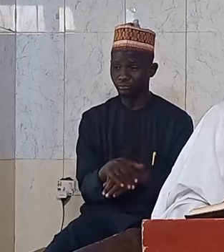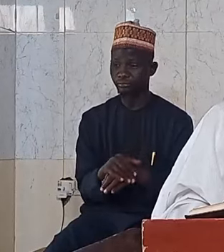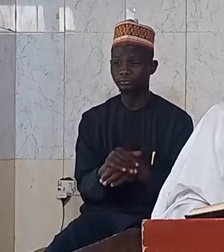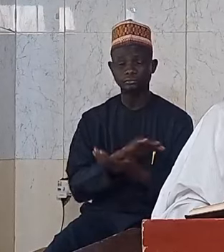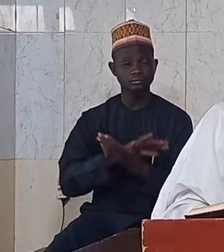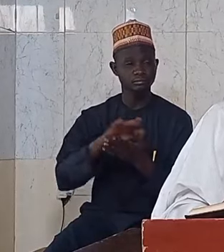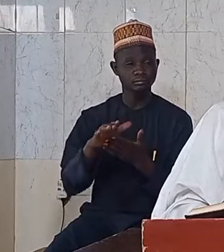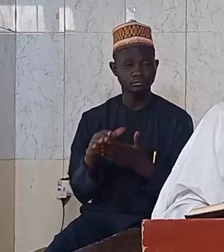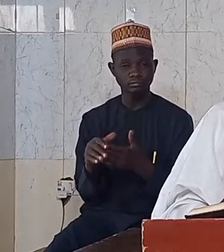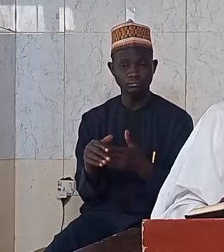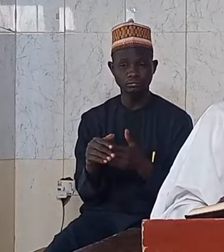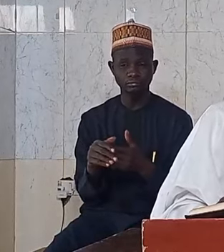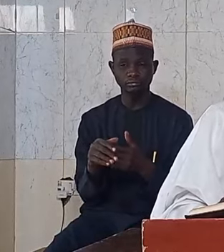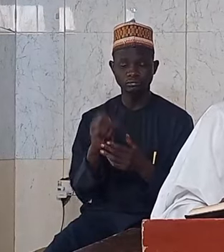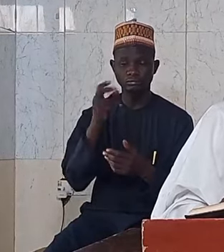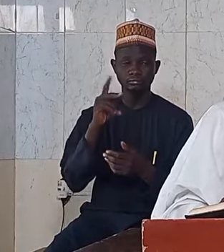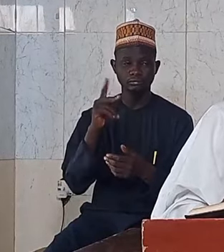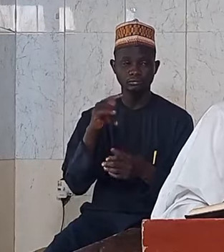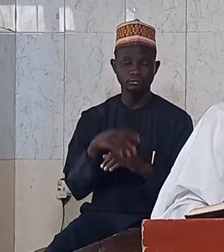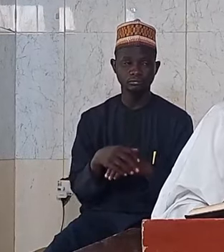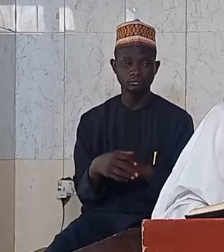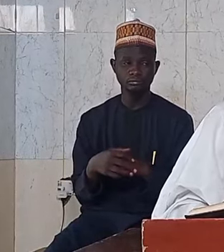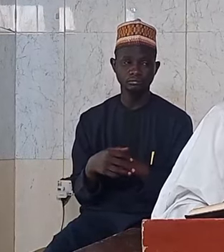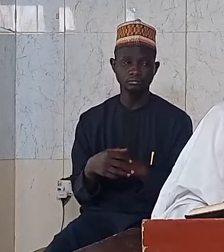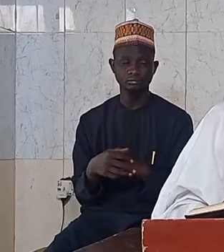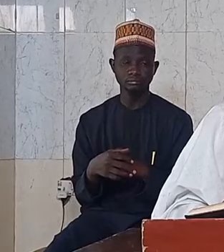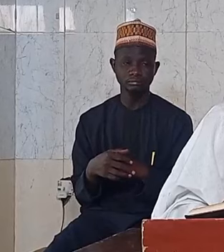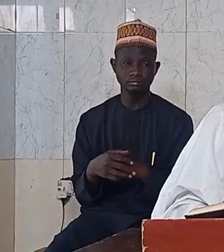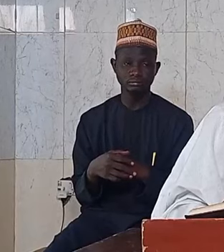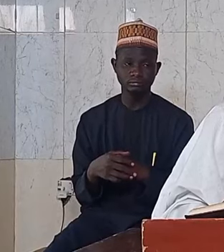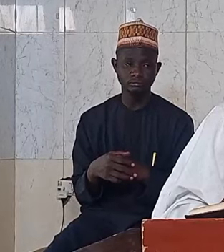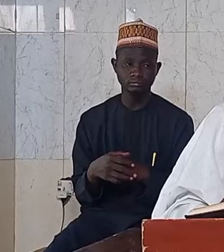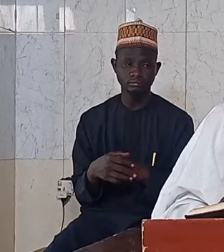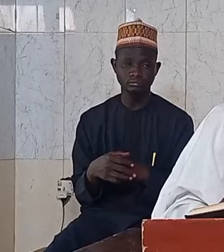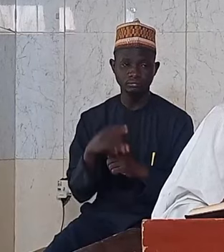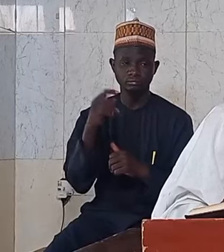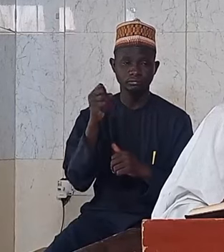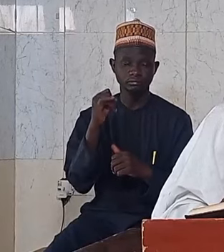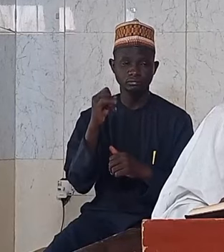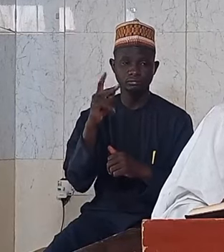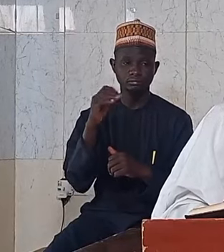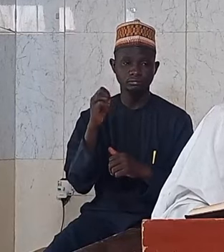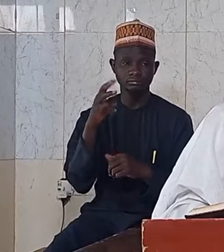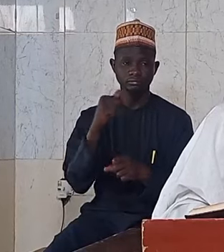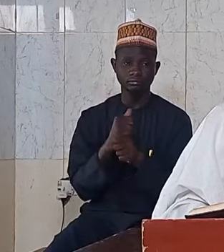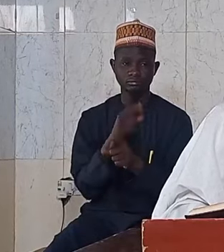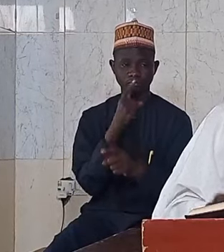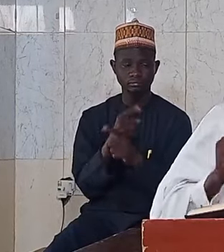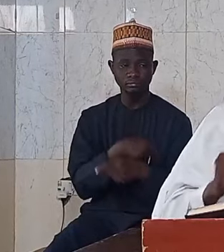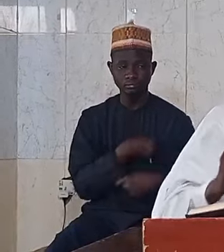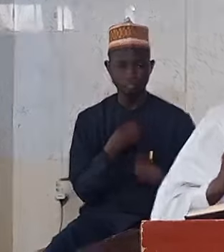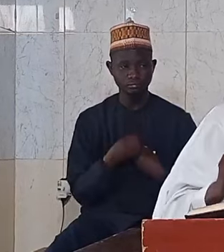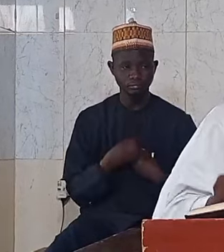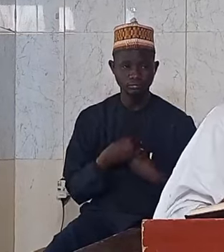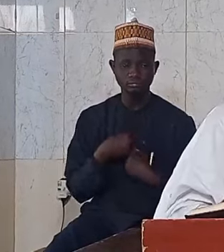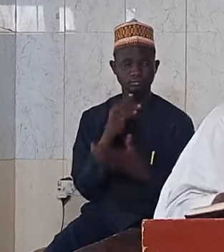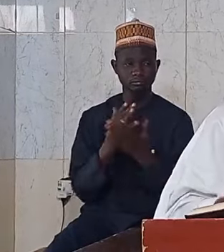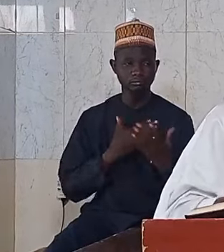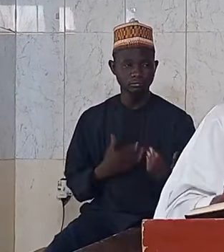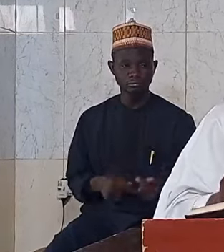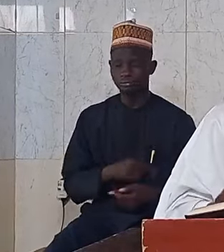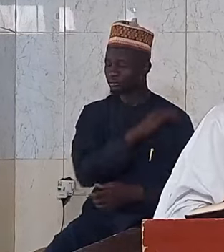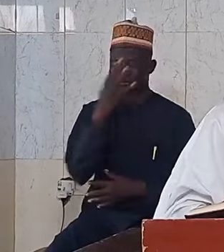tsikewa kun san tsikewa ko ka san tsikewa yawa idan mutum